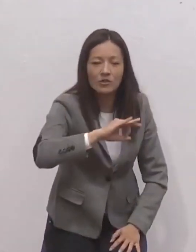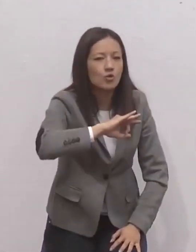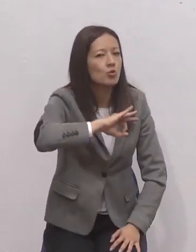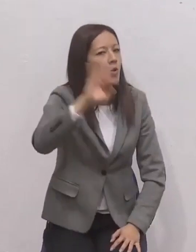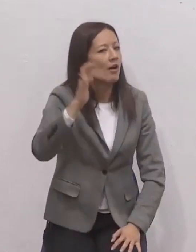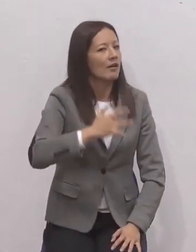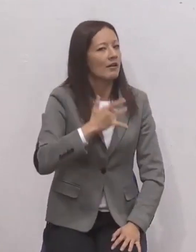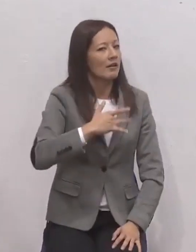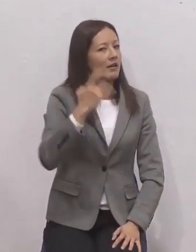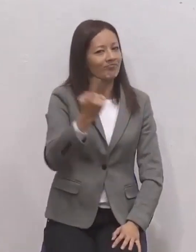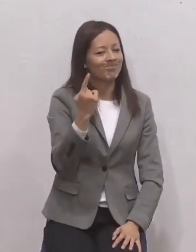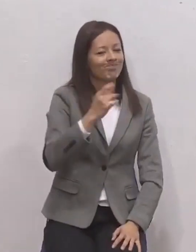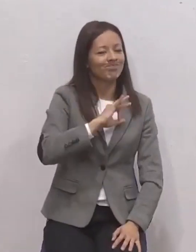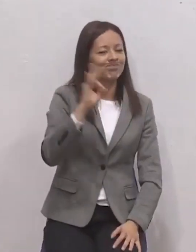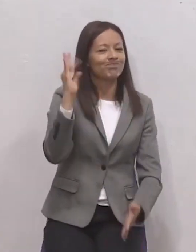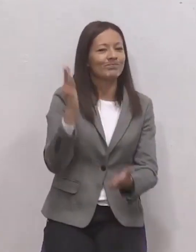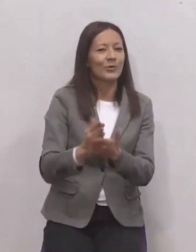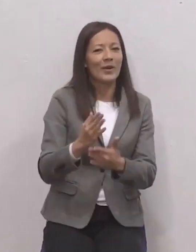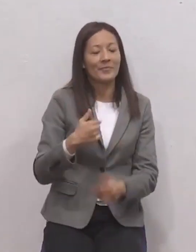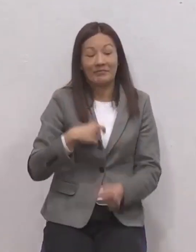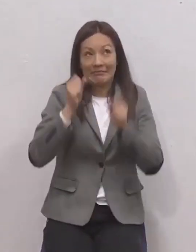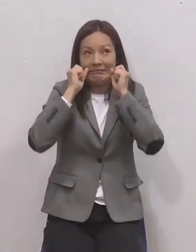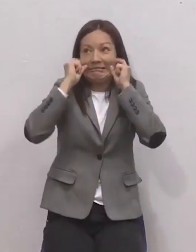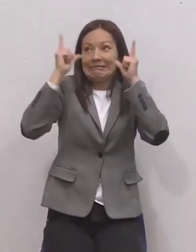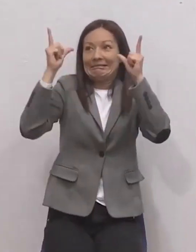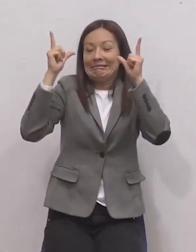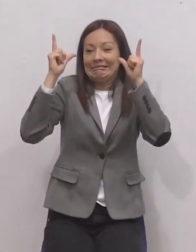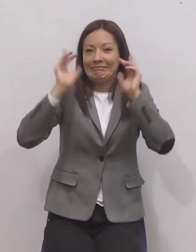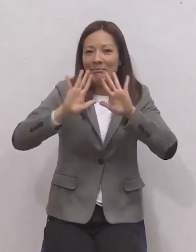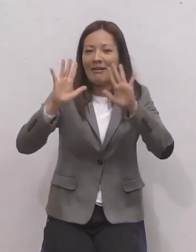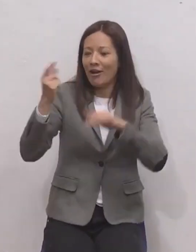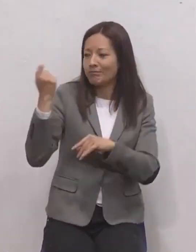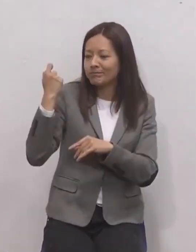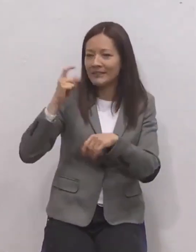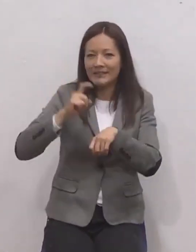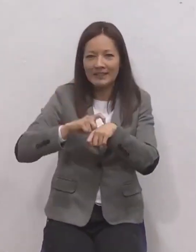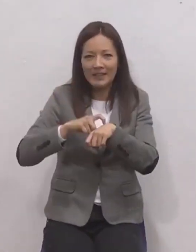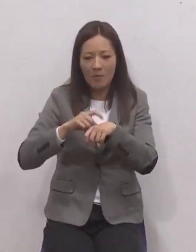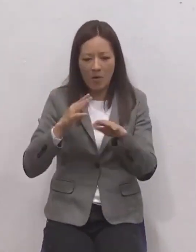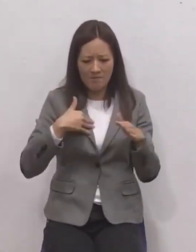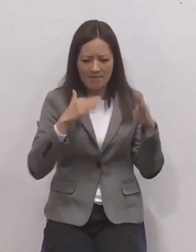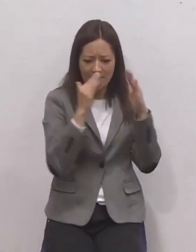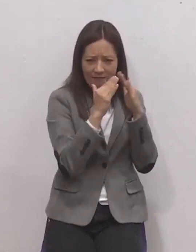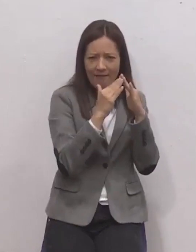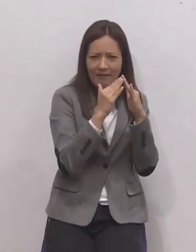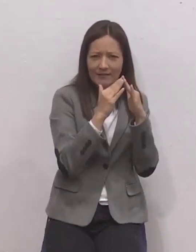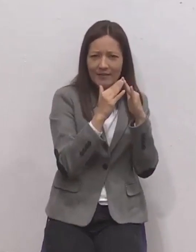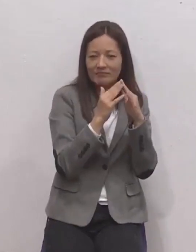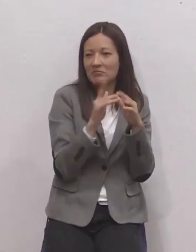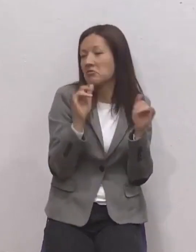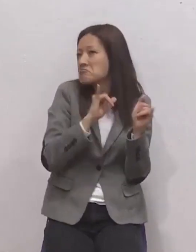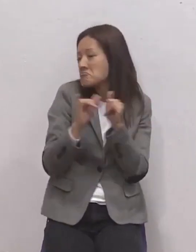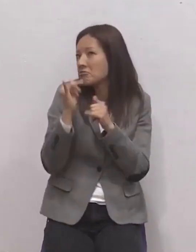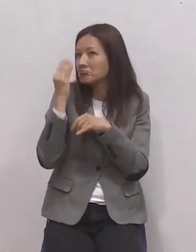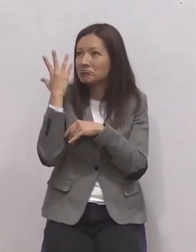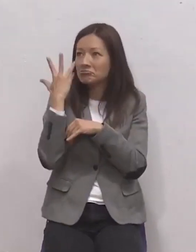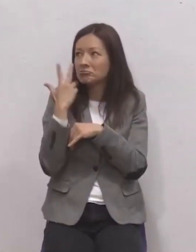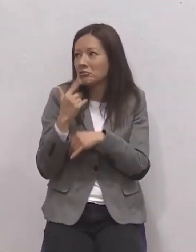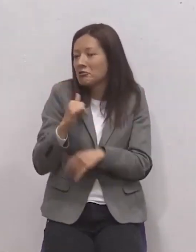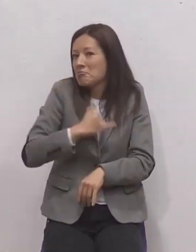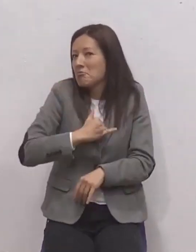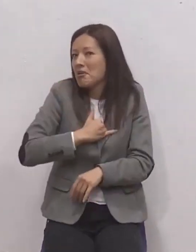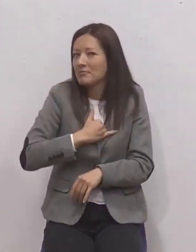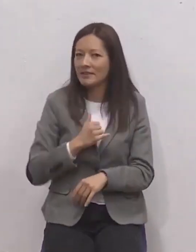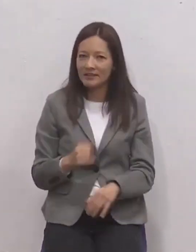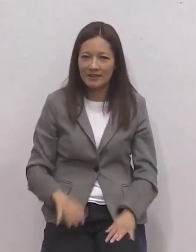sentir solo. Yo estoy maravillado porque para mí este tiempo de confinamiento pues es igual que todos los días para mí, la verdad, no